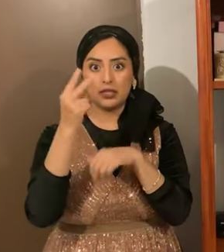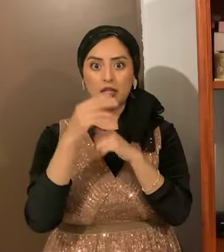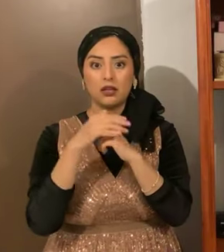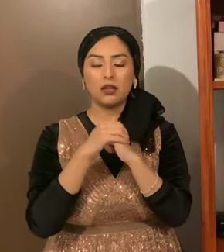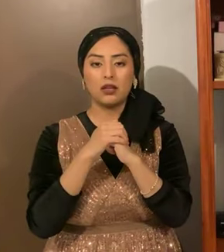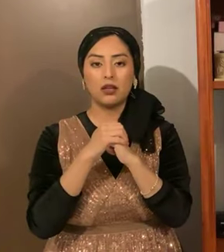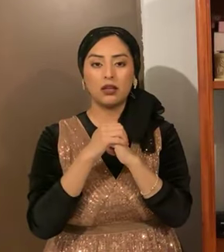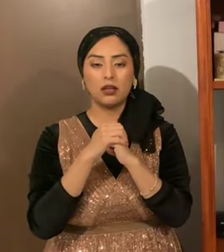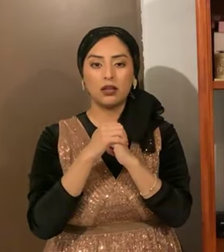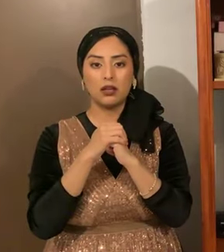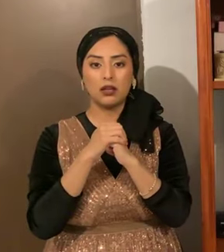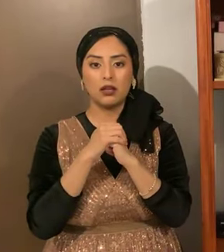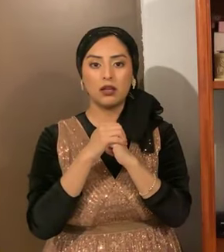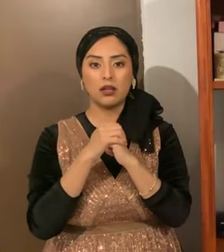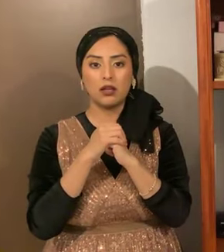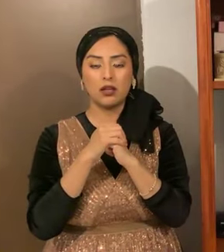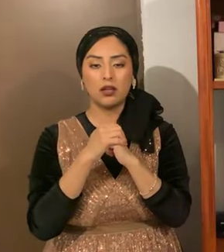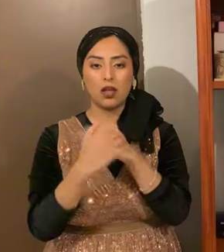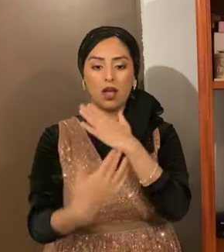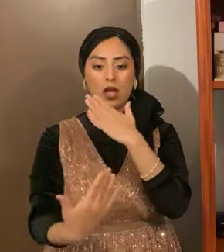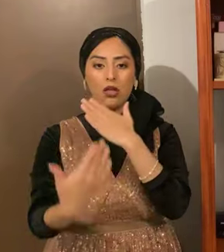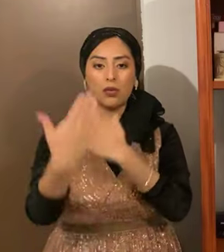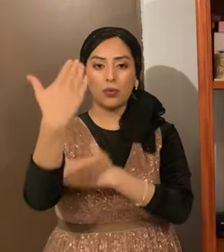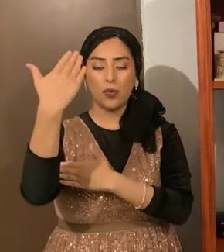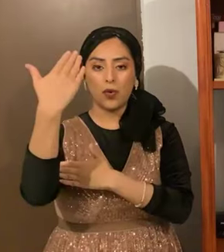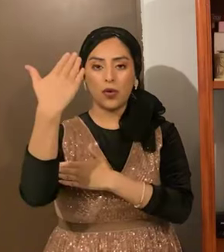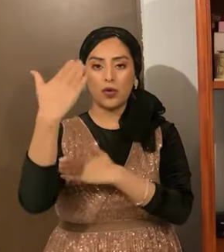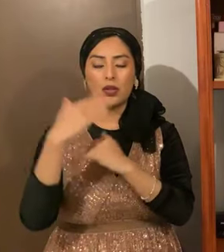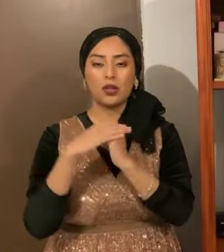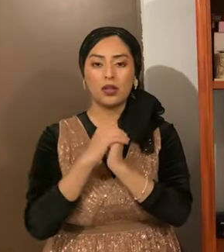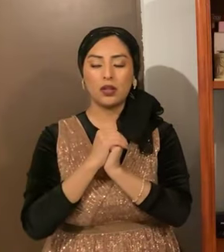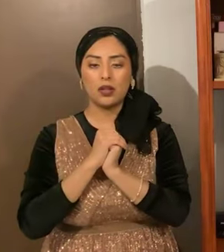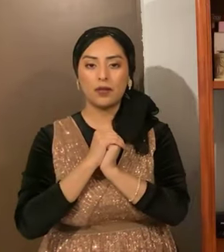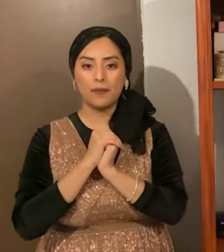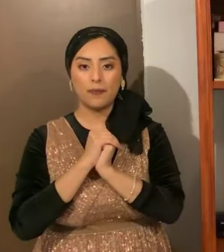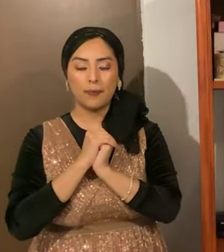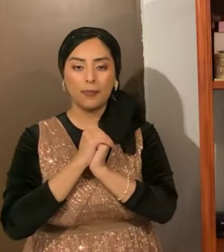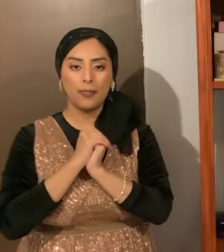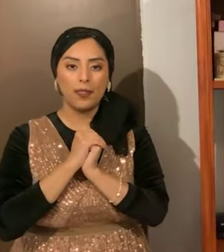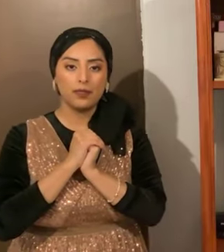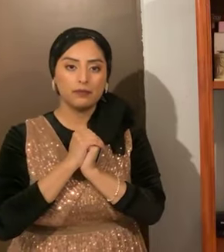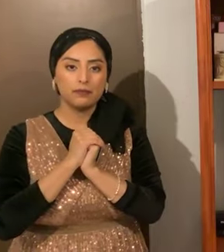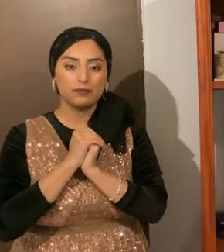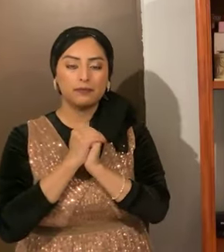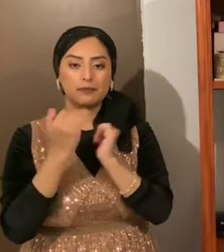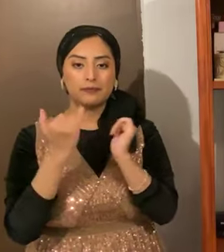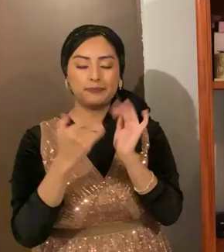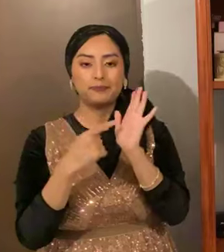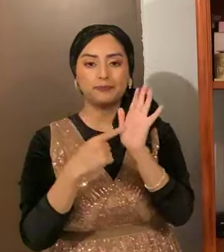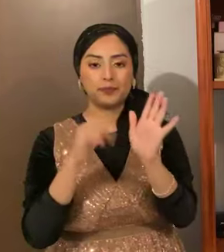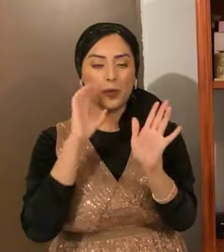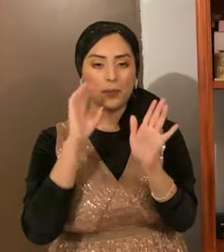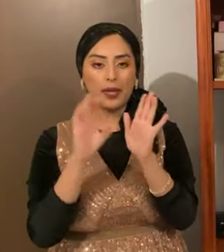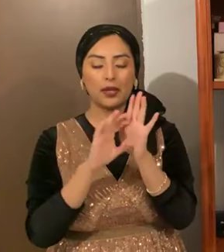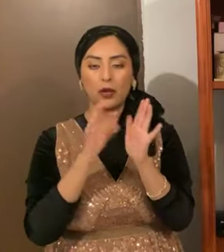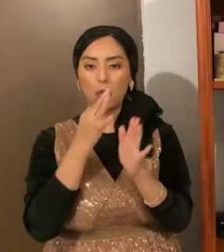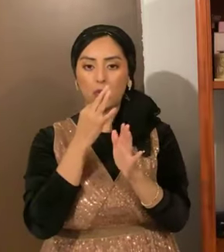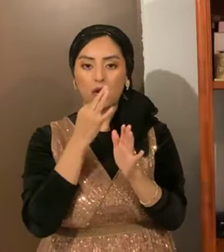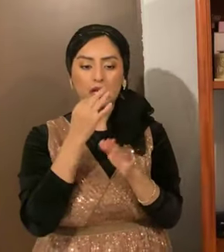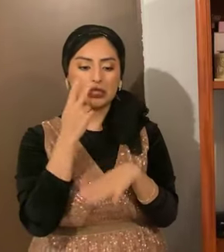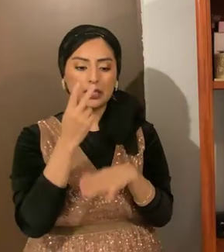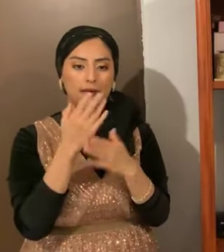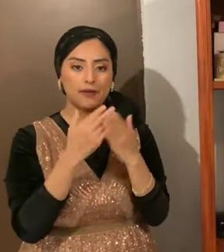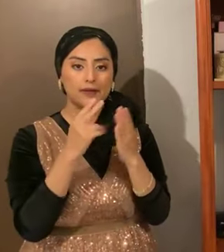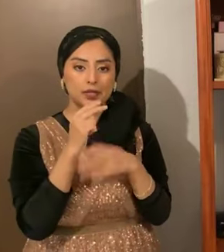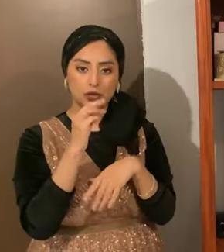a ser visible durante la hora de la madrugada antes del amanecer. Ahorita vamos a ver unas fotografías, vamos a ver ciertas